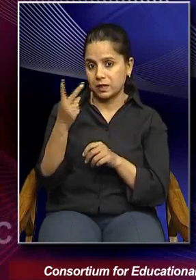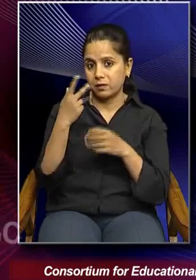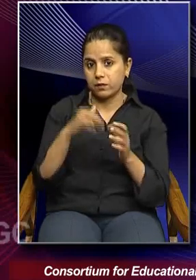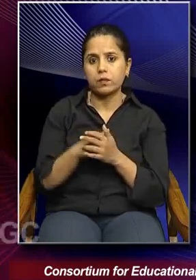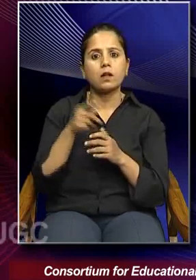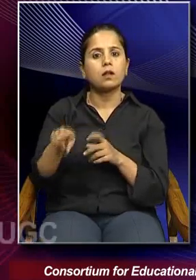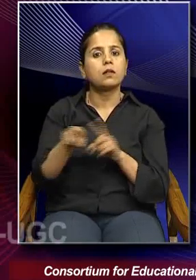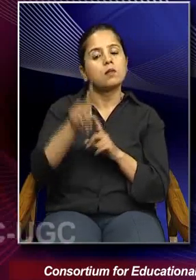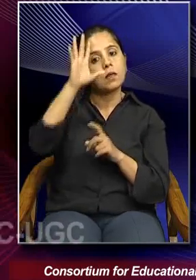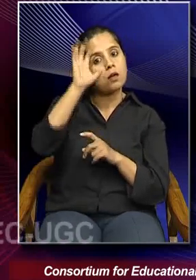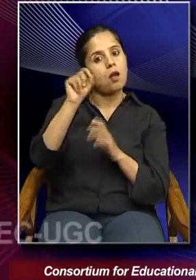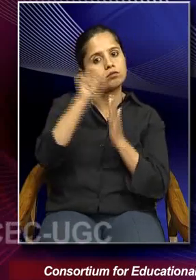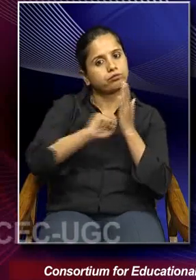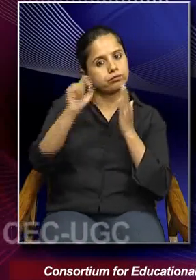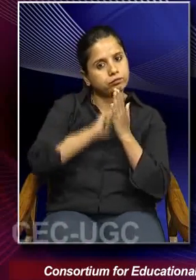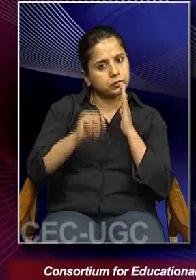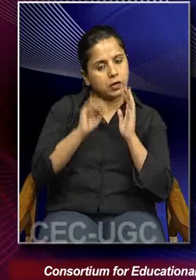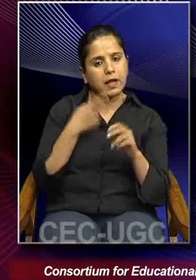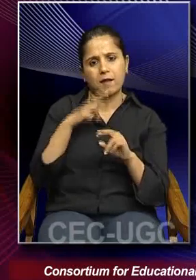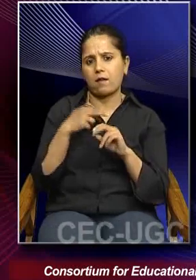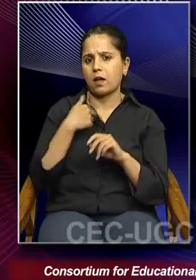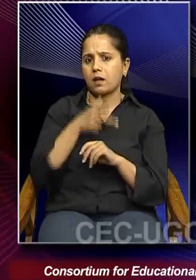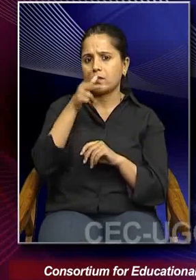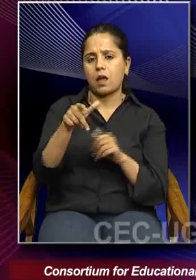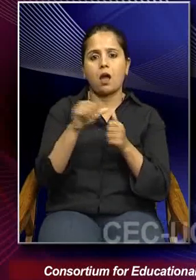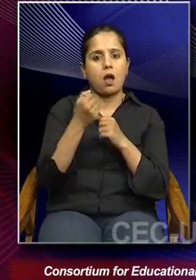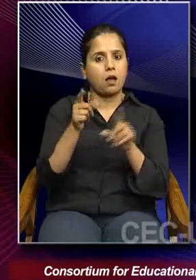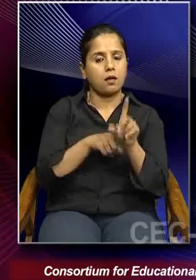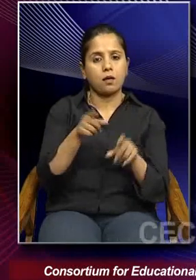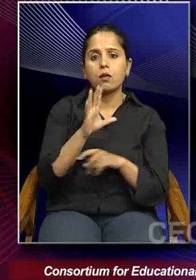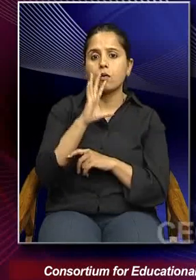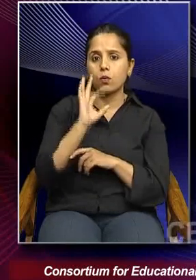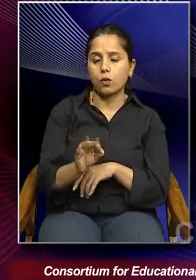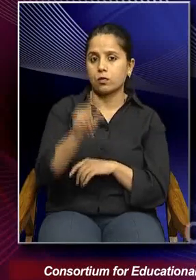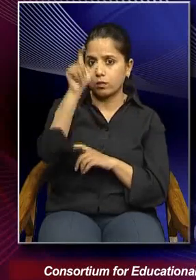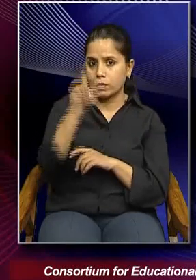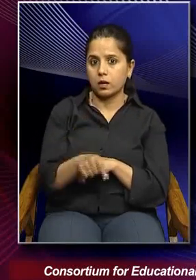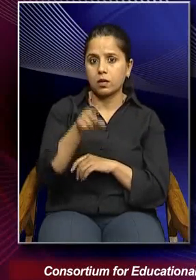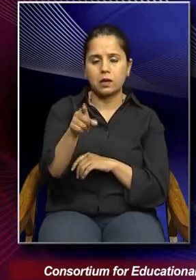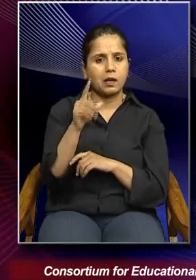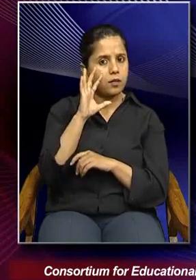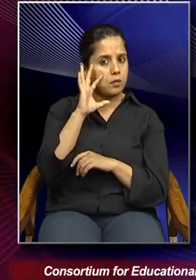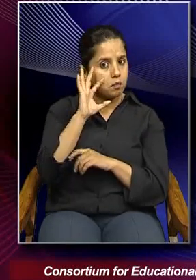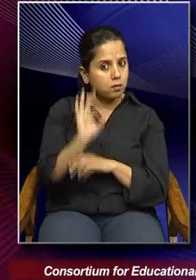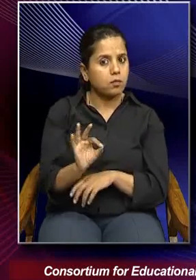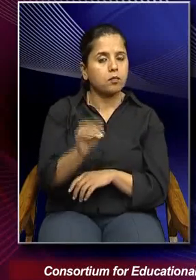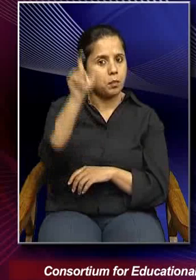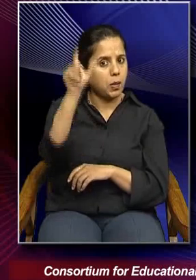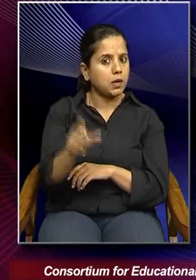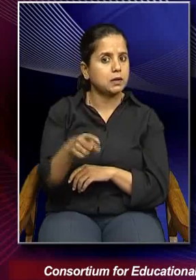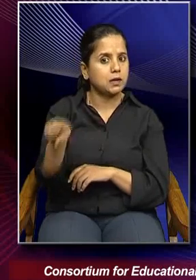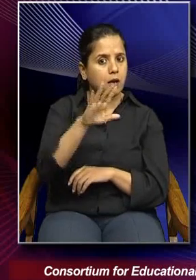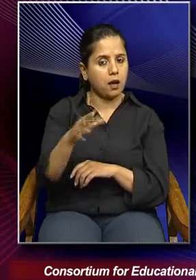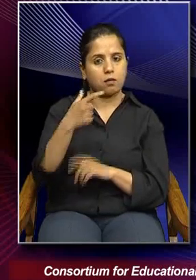संस्मरण लिखे अगर हम कहें की वास्तव में एक महत्वपूर्ण व्यक्तित्व